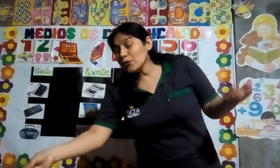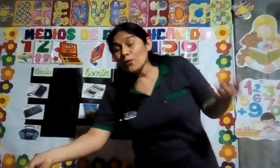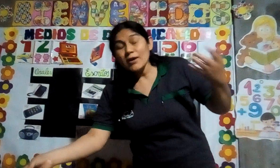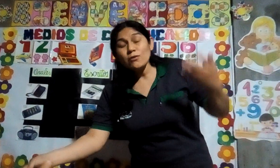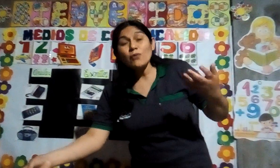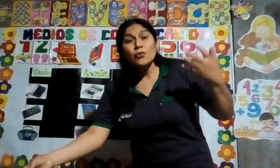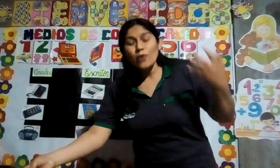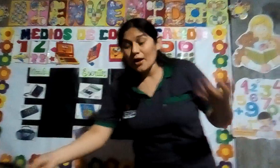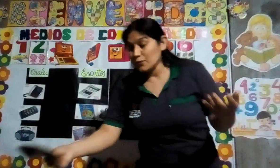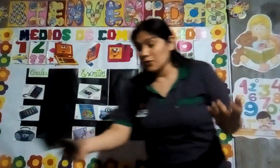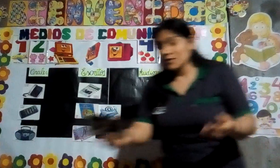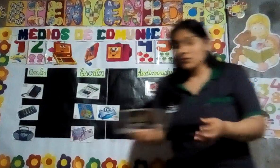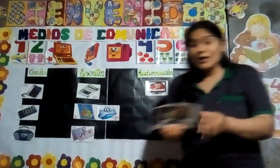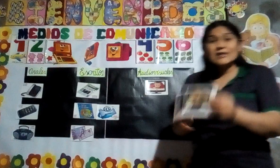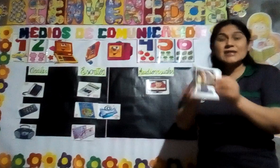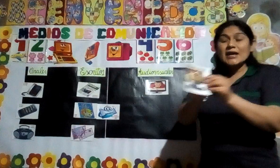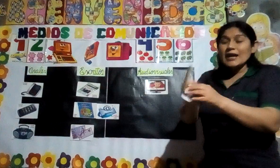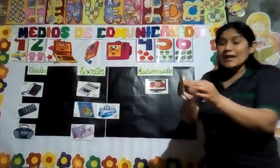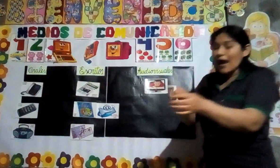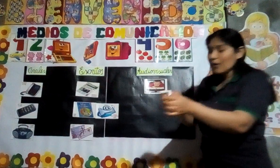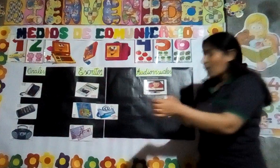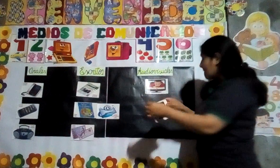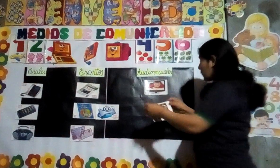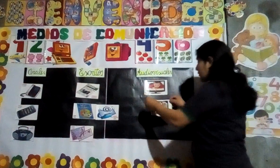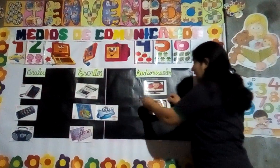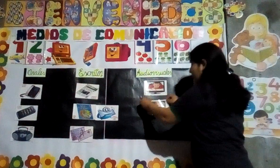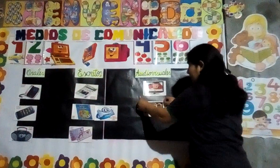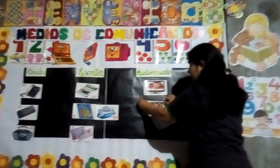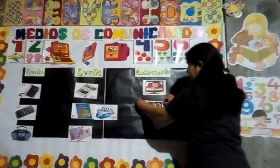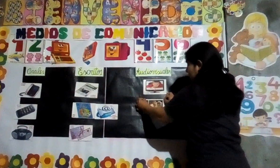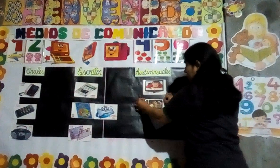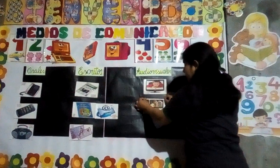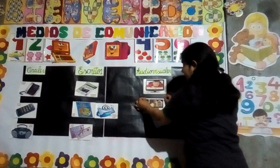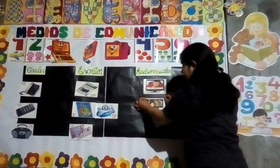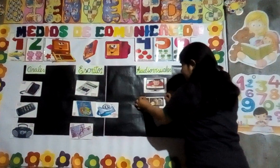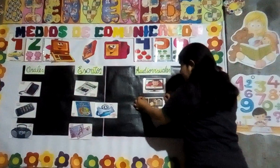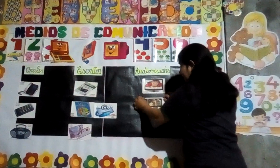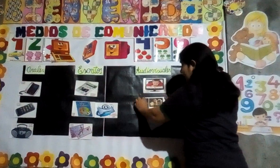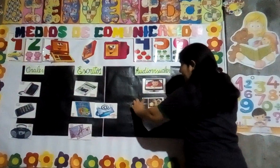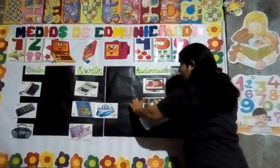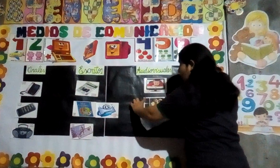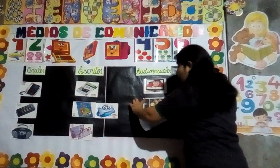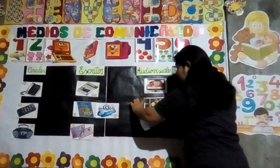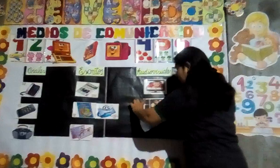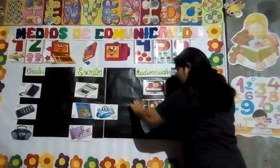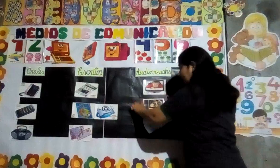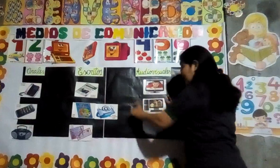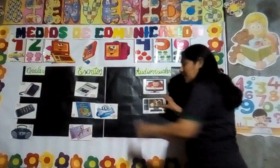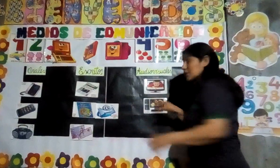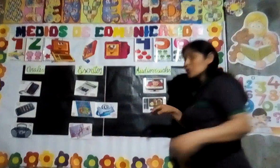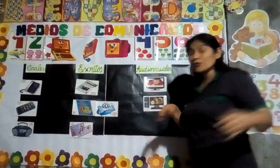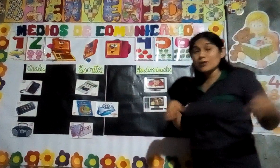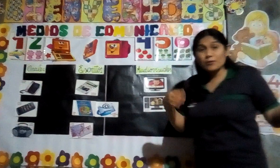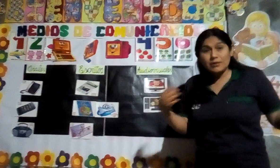Otro medio audiovisual es la computadora, chicos. La computadora también es otro tipo de